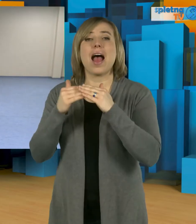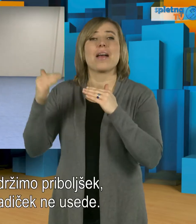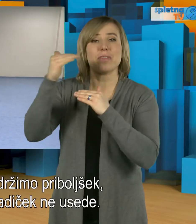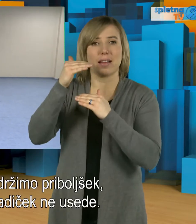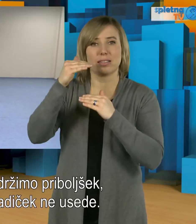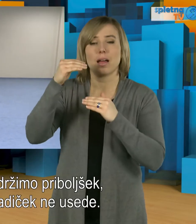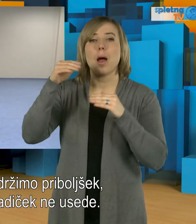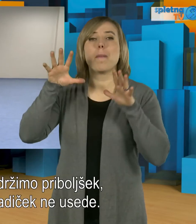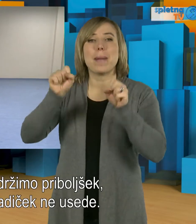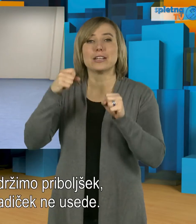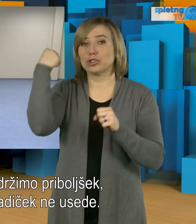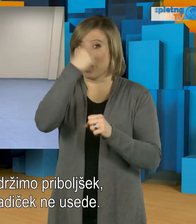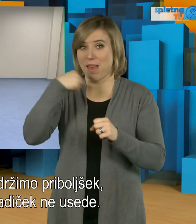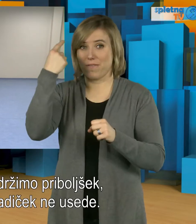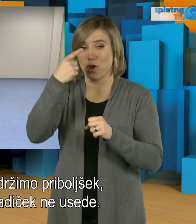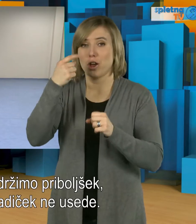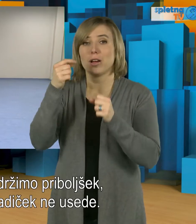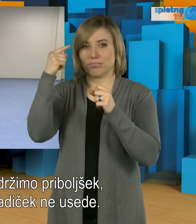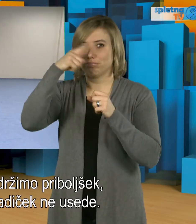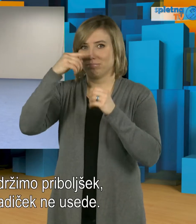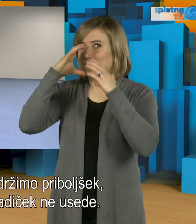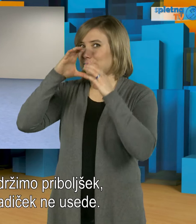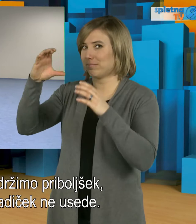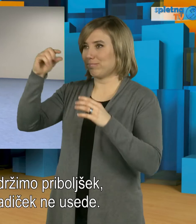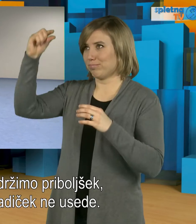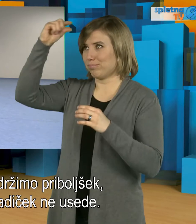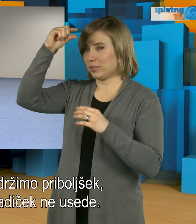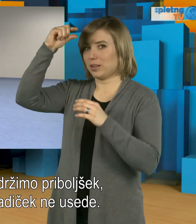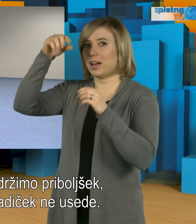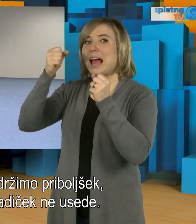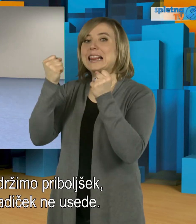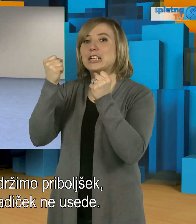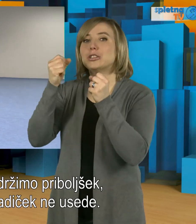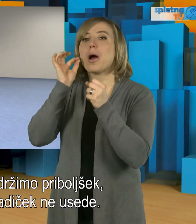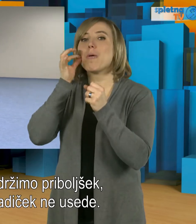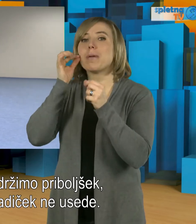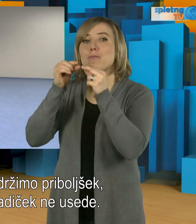Nad pasjo glavo držimo priboljšek, vse dokler se mladič ne usede.